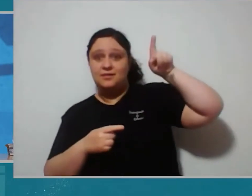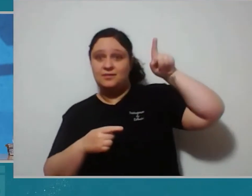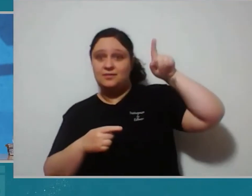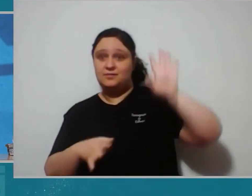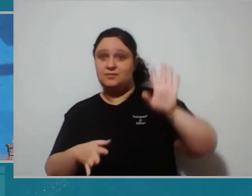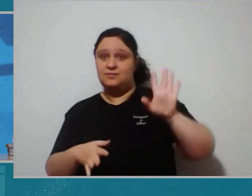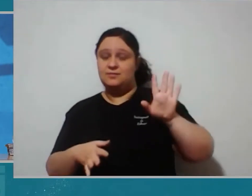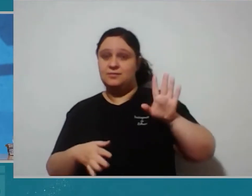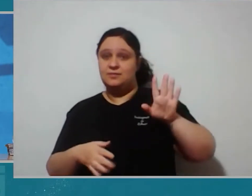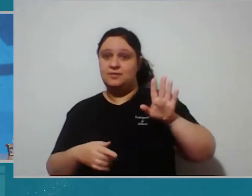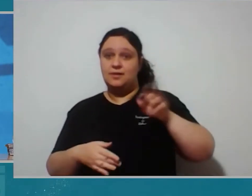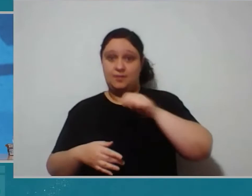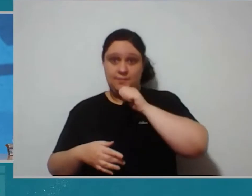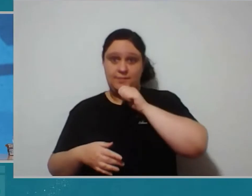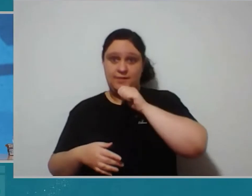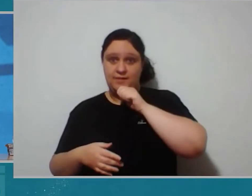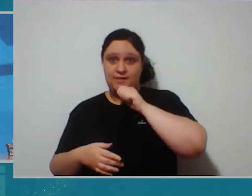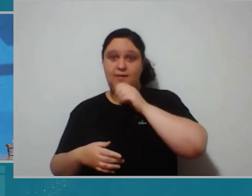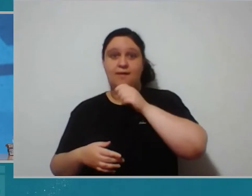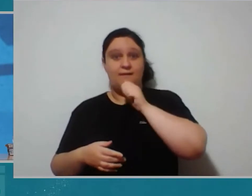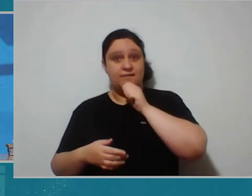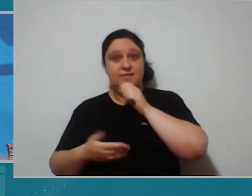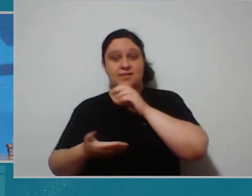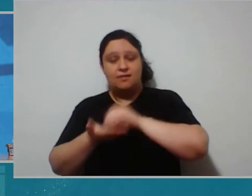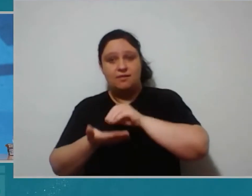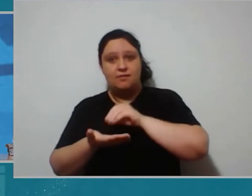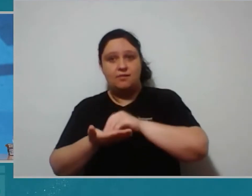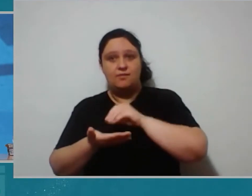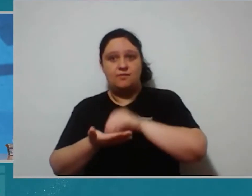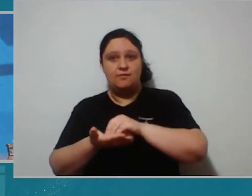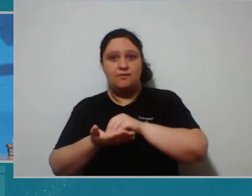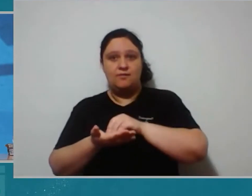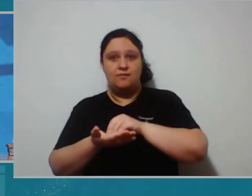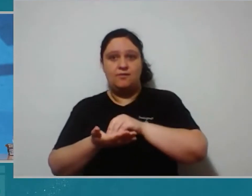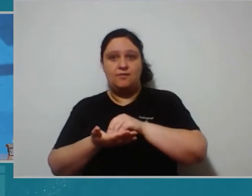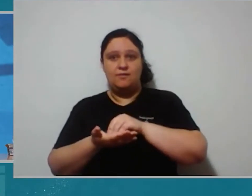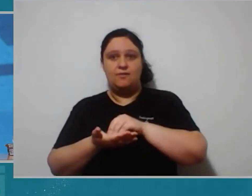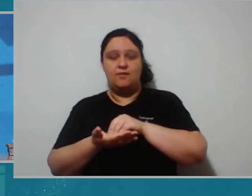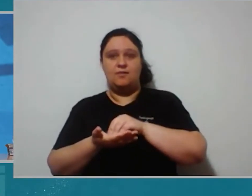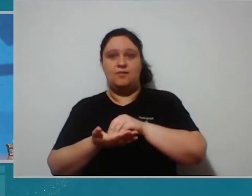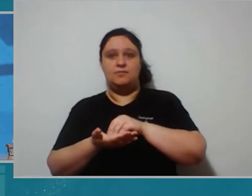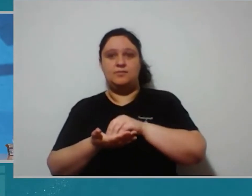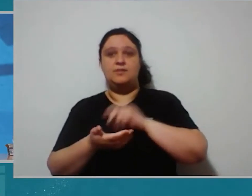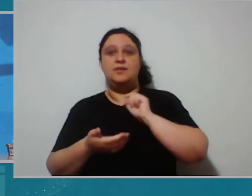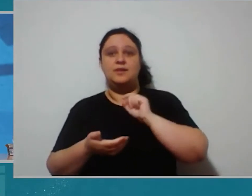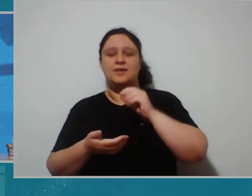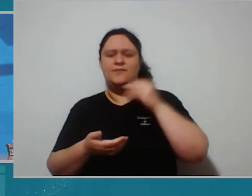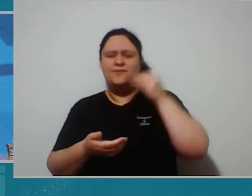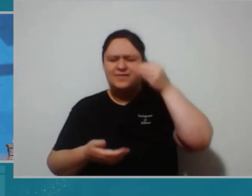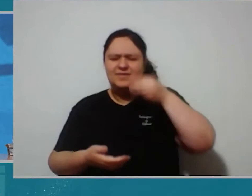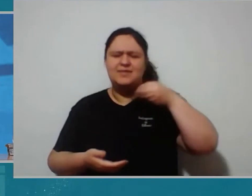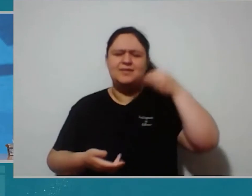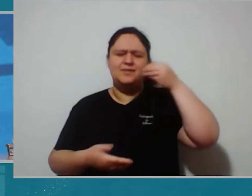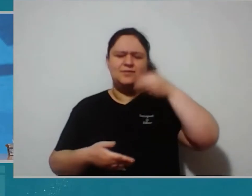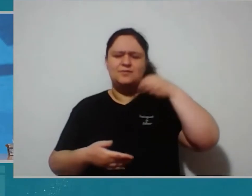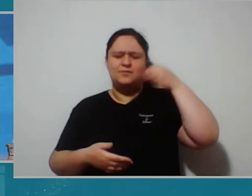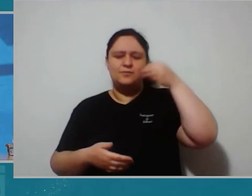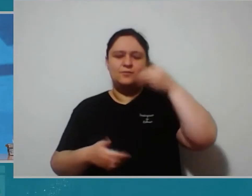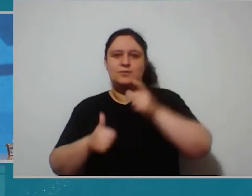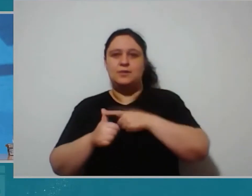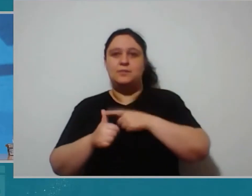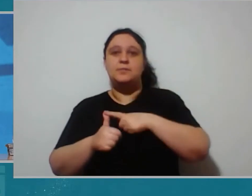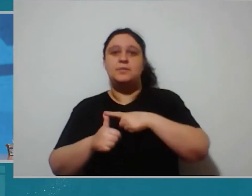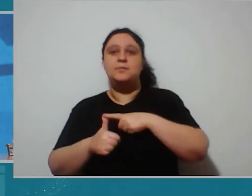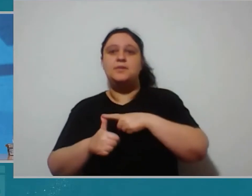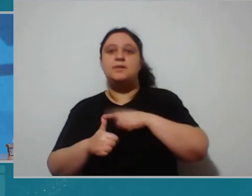um passo, que quem vai desfrutar primeiro dessa primícia da ressurreição é